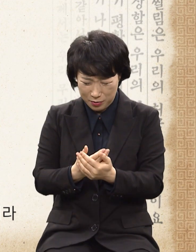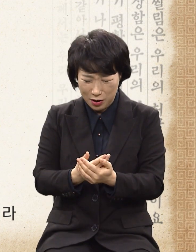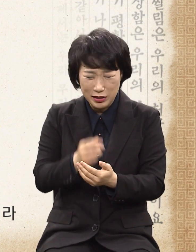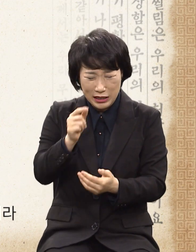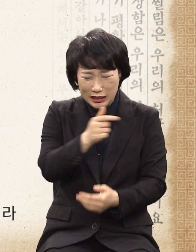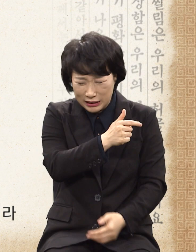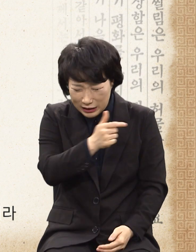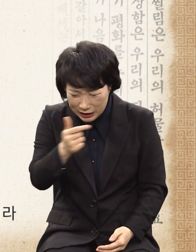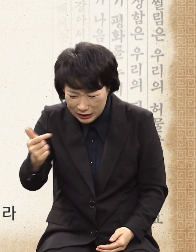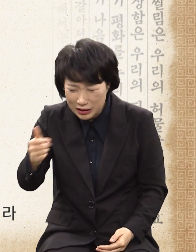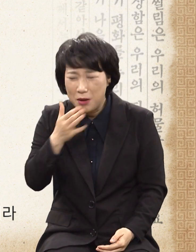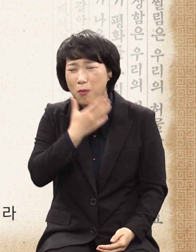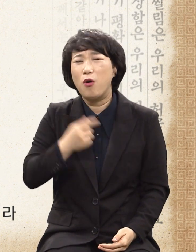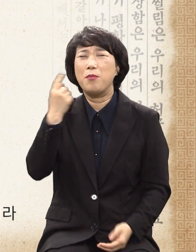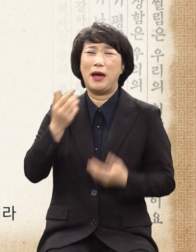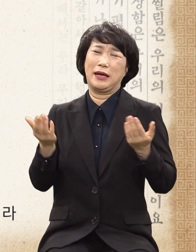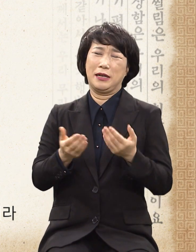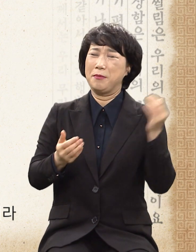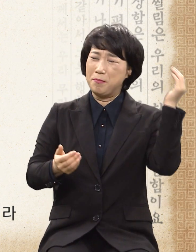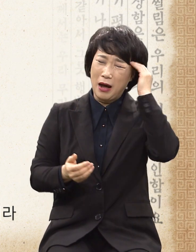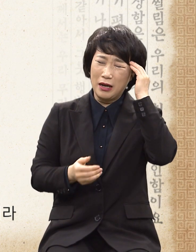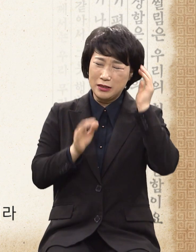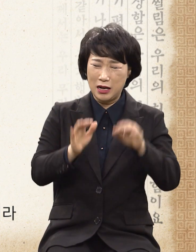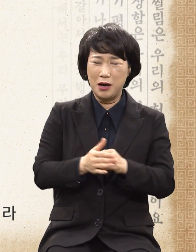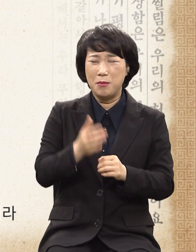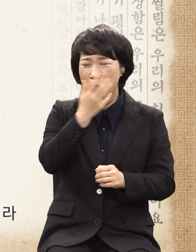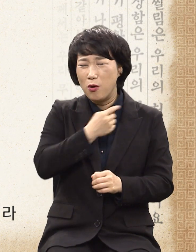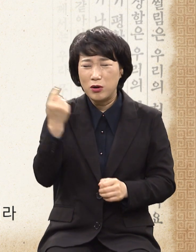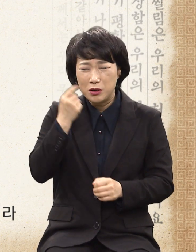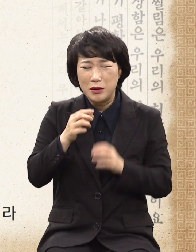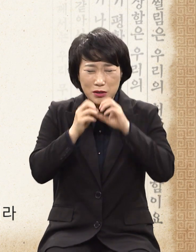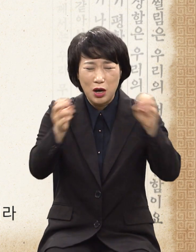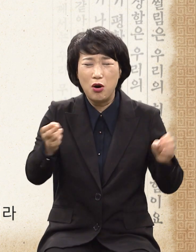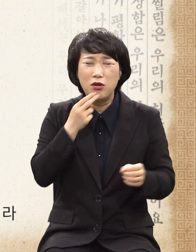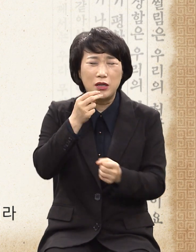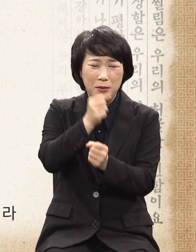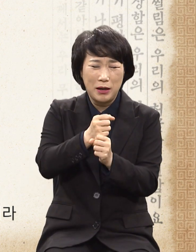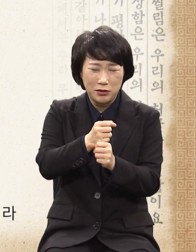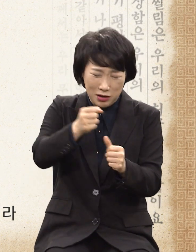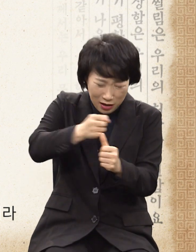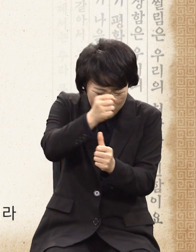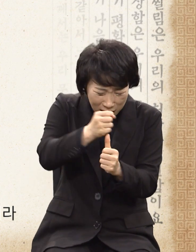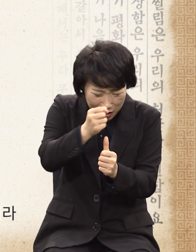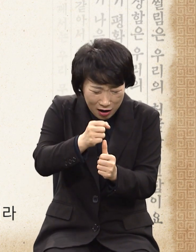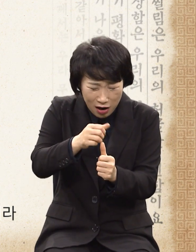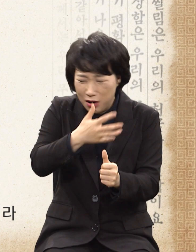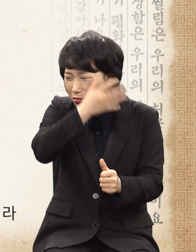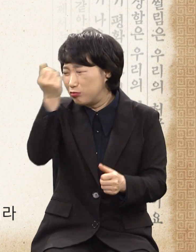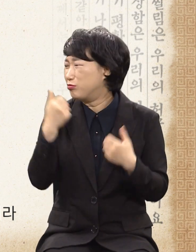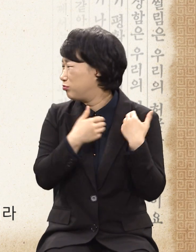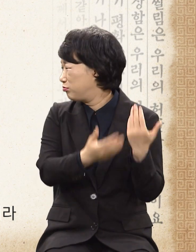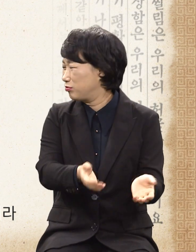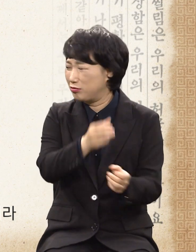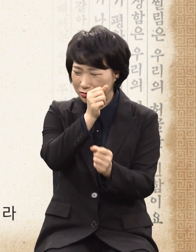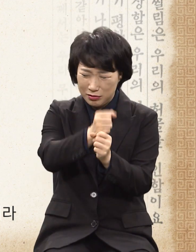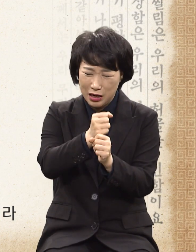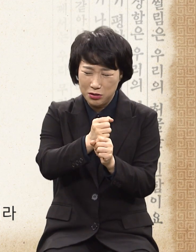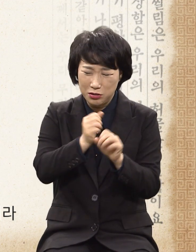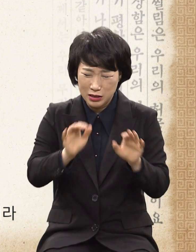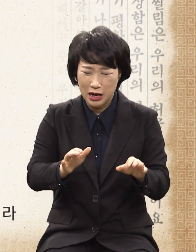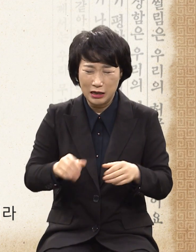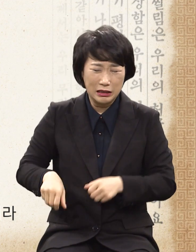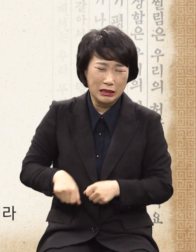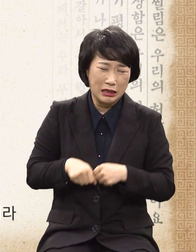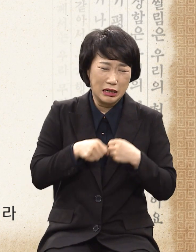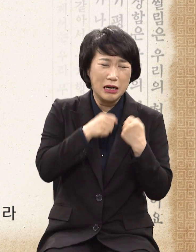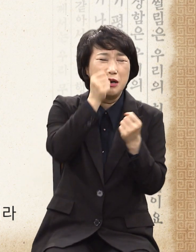이 엄청난 복음의 사역을 방해하고 복음을 전하지 못하도록 꽁꽁 묶어놓고 무관심하게 만들고 아버지 제